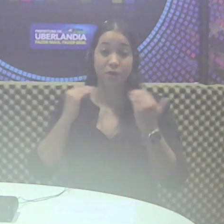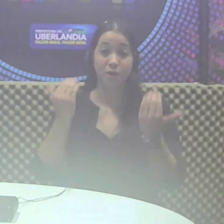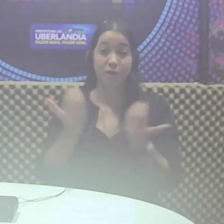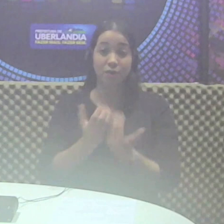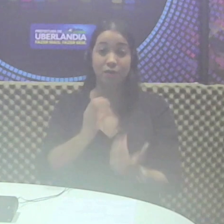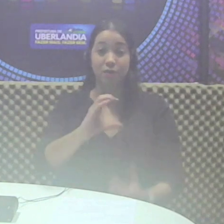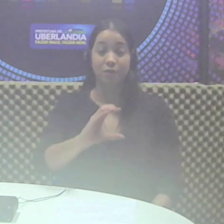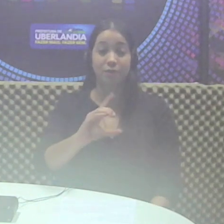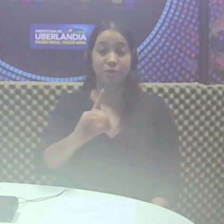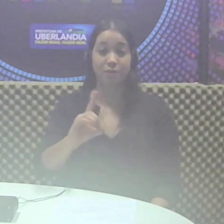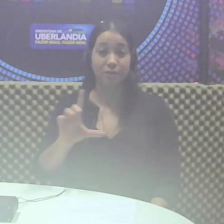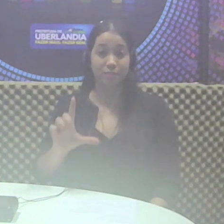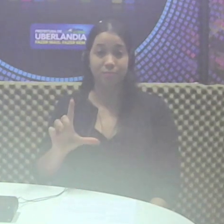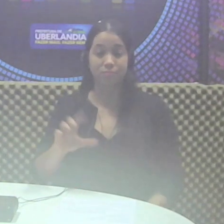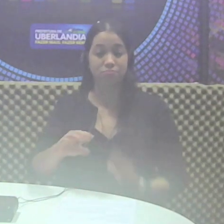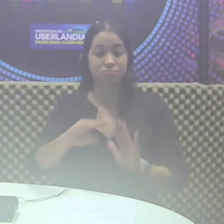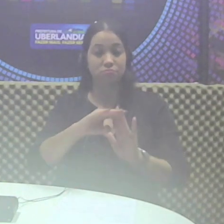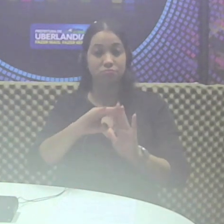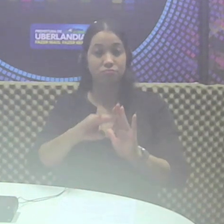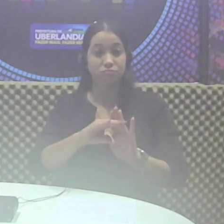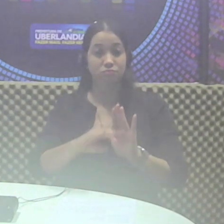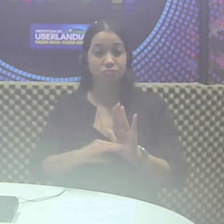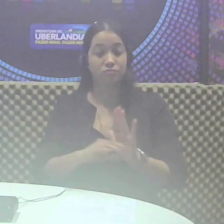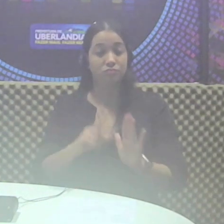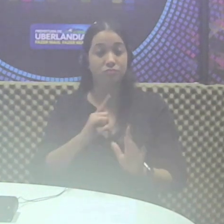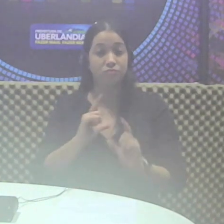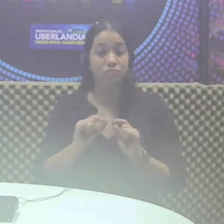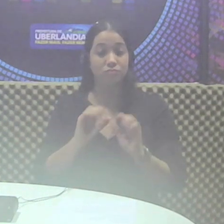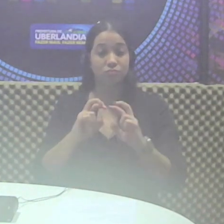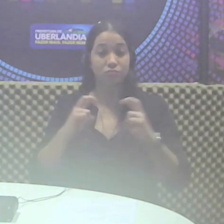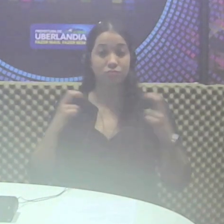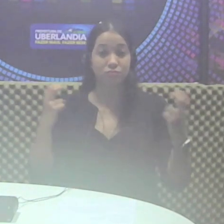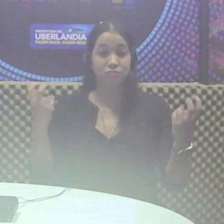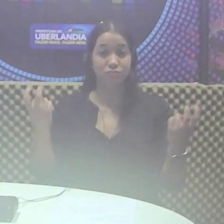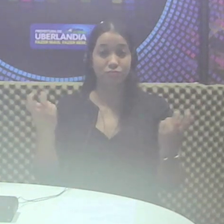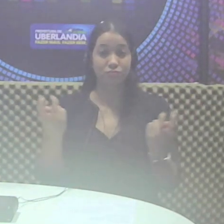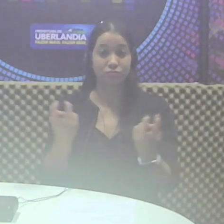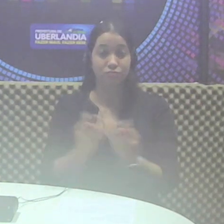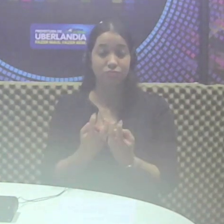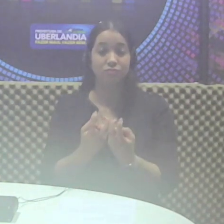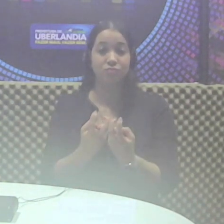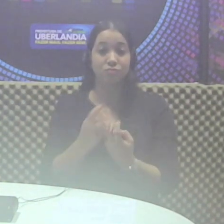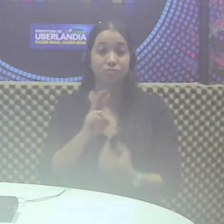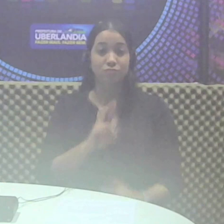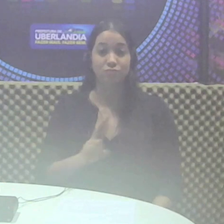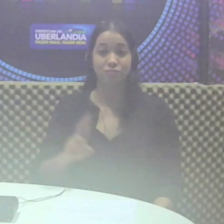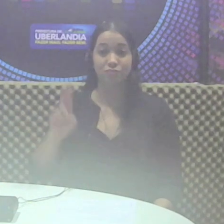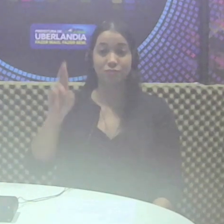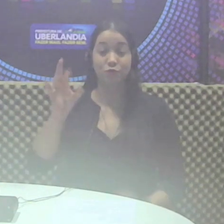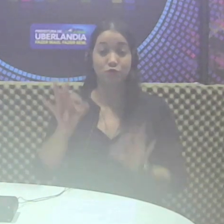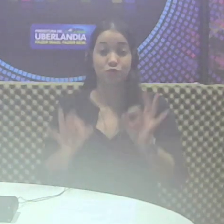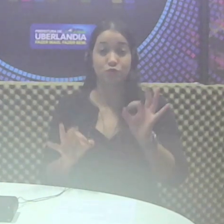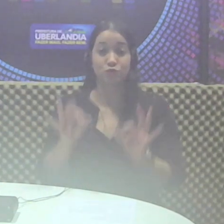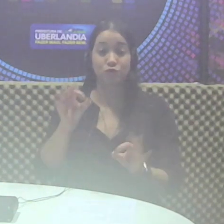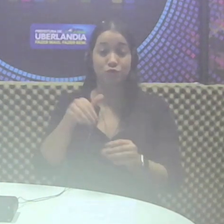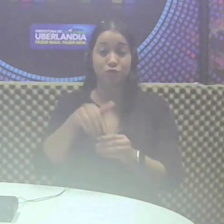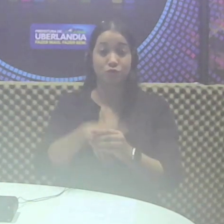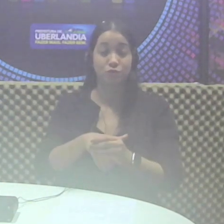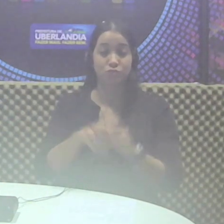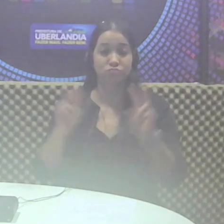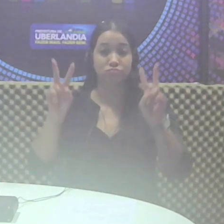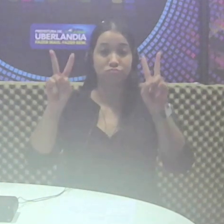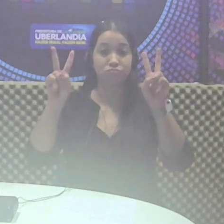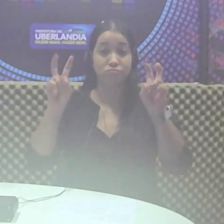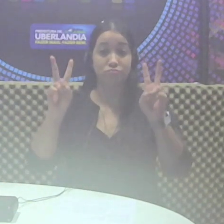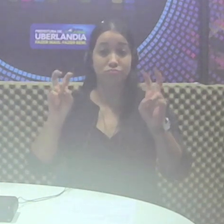CDL. A programação contará com uma mesa redonda composta por representantes da Justiça Eleitoral e abordará